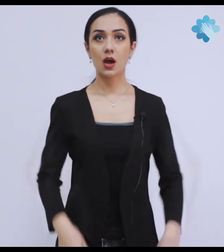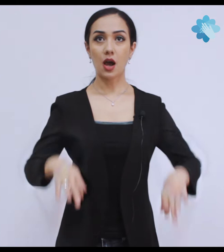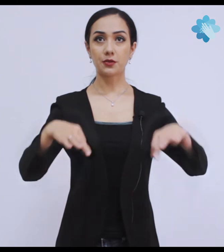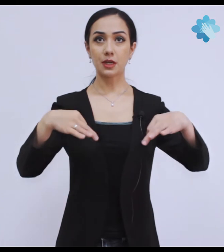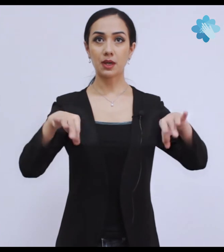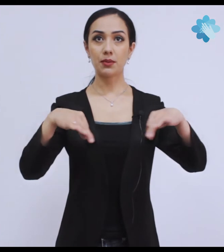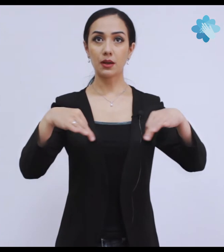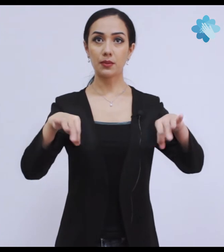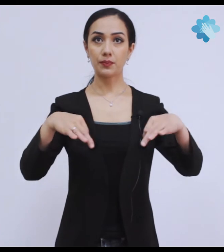автомобиль